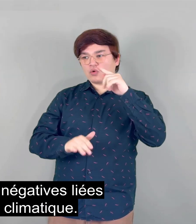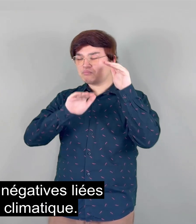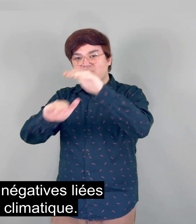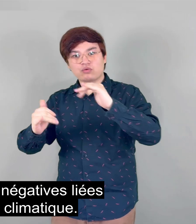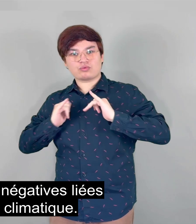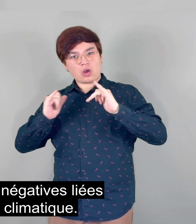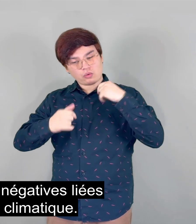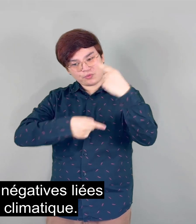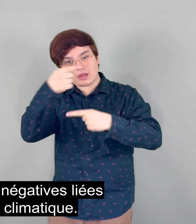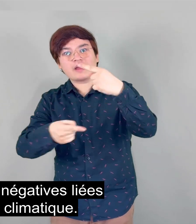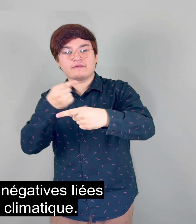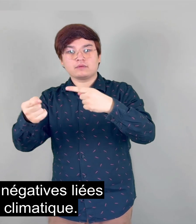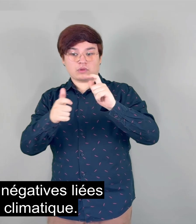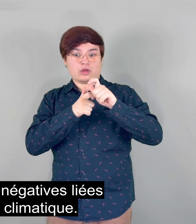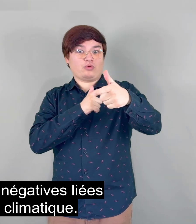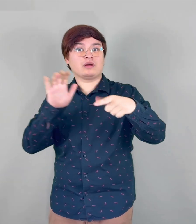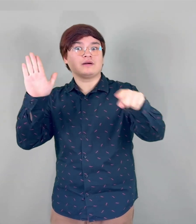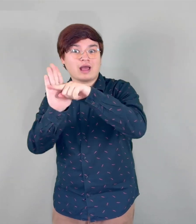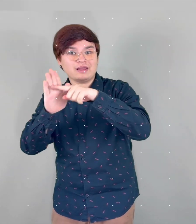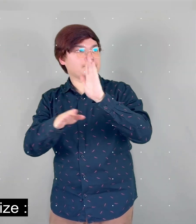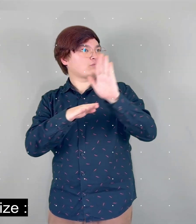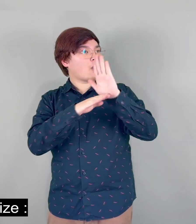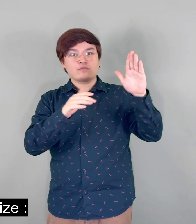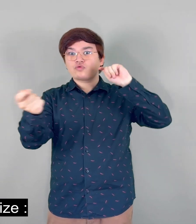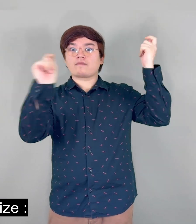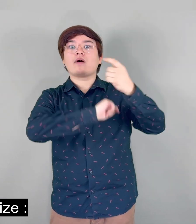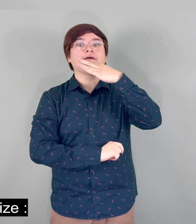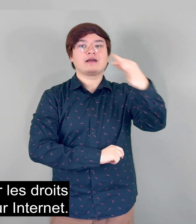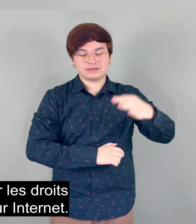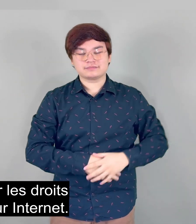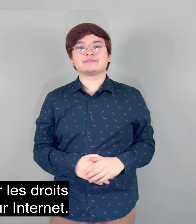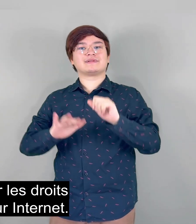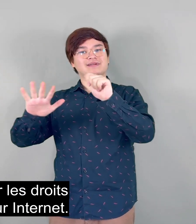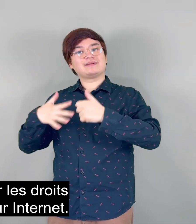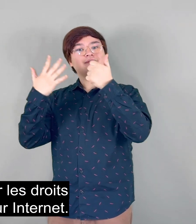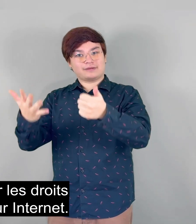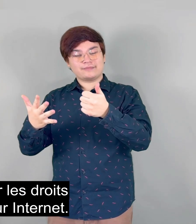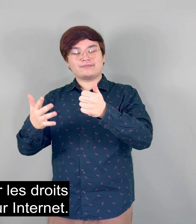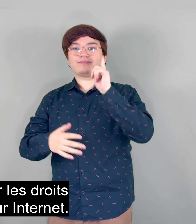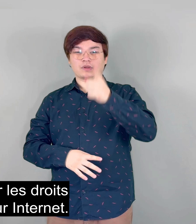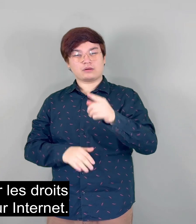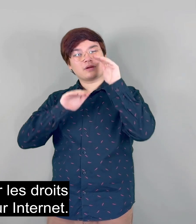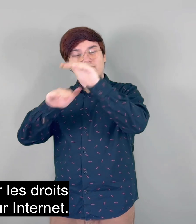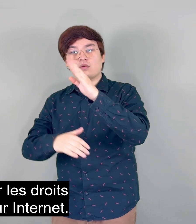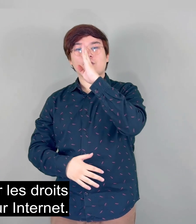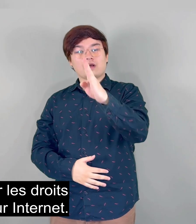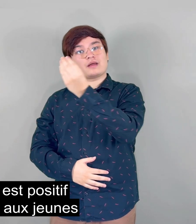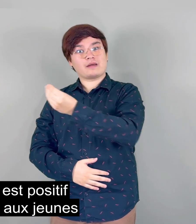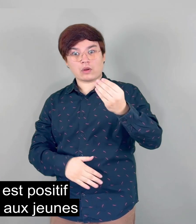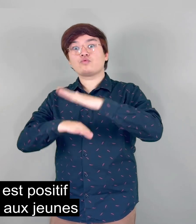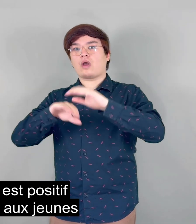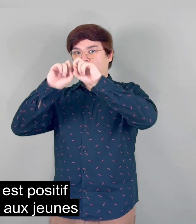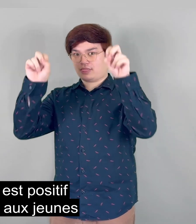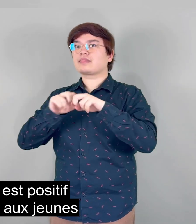des conséquences négatives liées au changement climatique. Point 16. Il faut protéger les droits des enfants sur Internet.